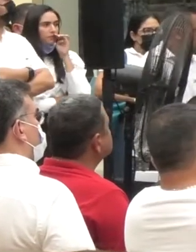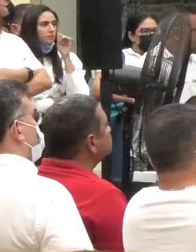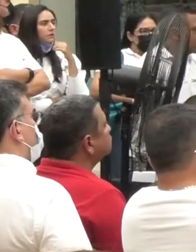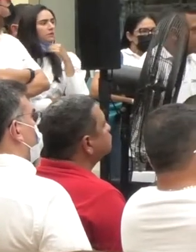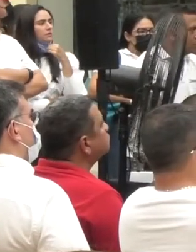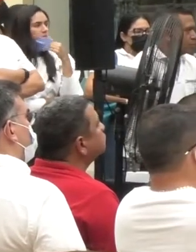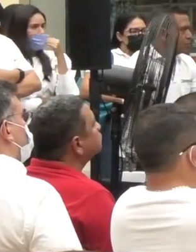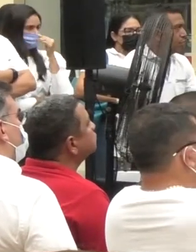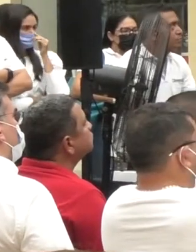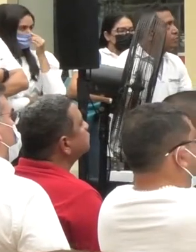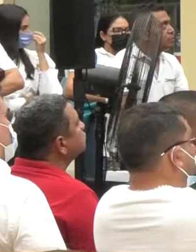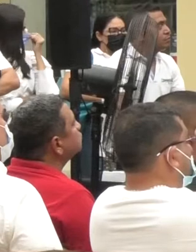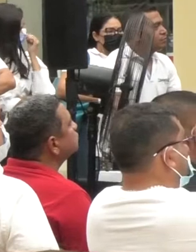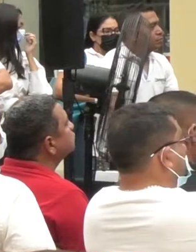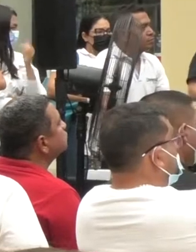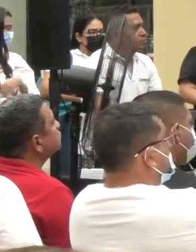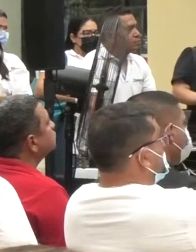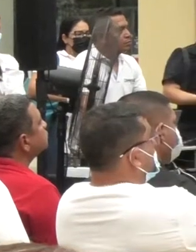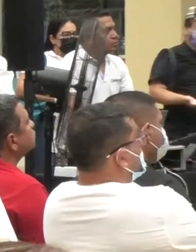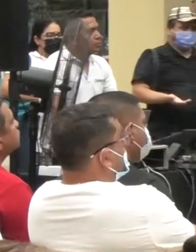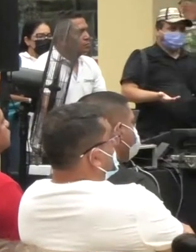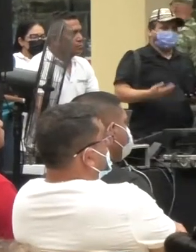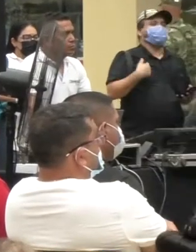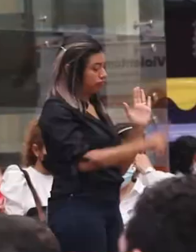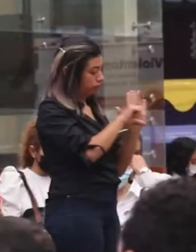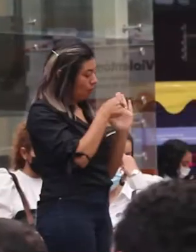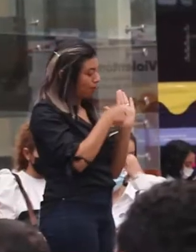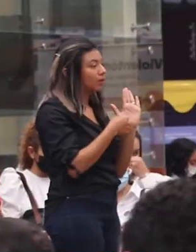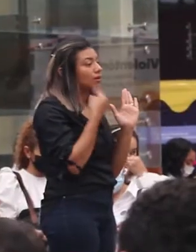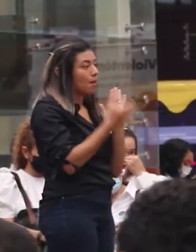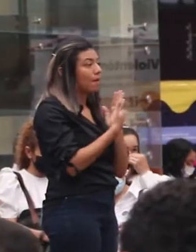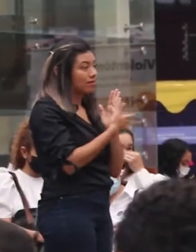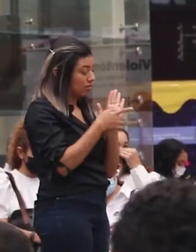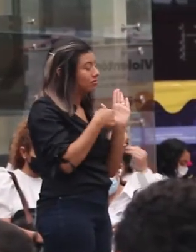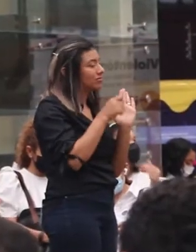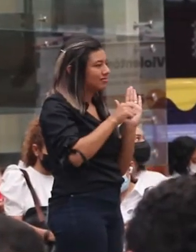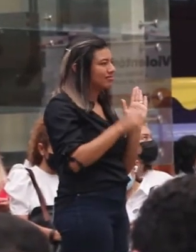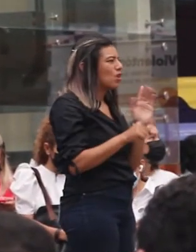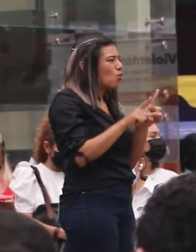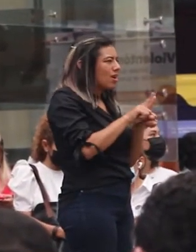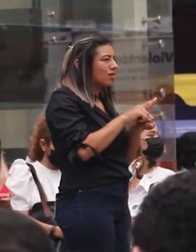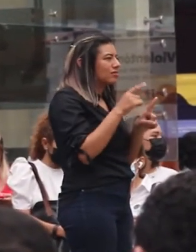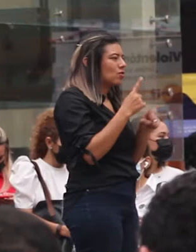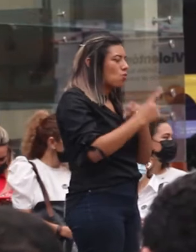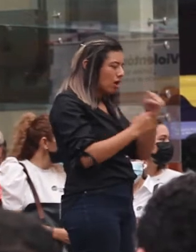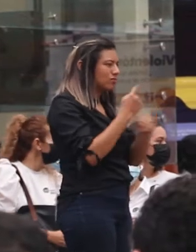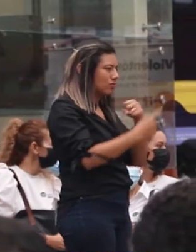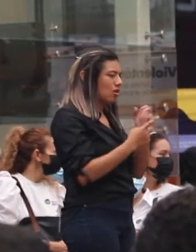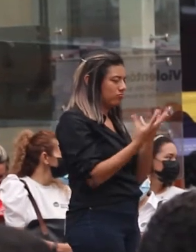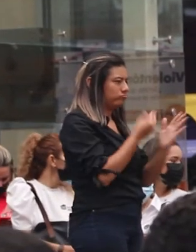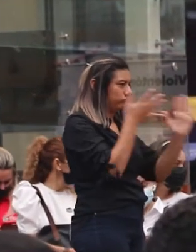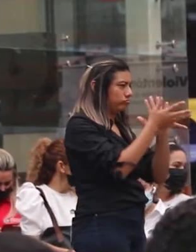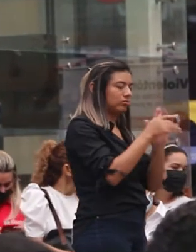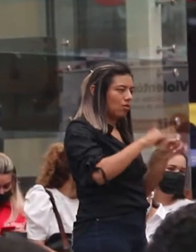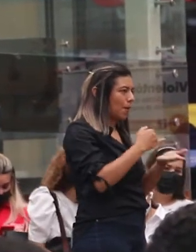52%, señaló la administración departamental en el marco de la audiencia pública de rendición de cuentas. Según detalló el gobernador Orlando Benítez Mora, ya se han ejecutado obras